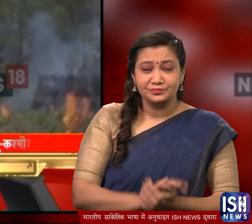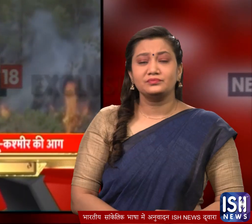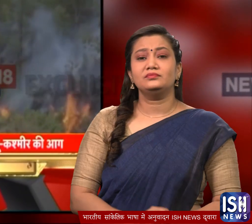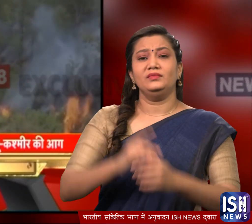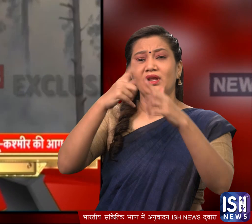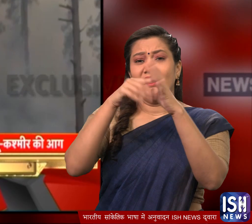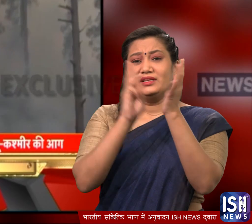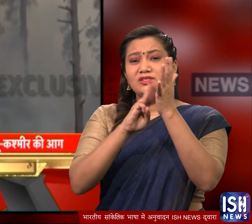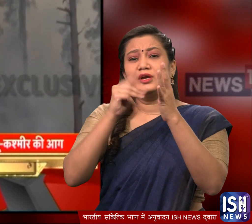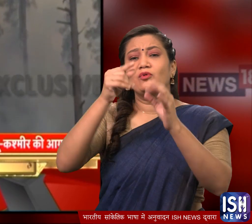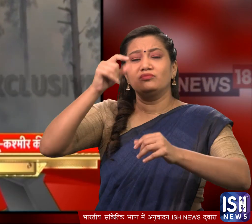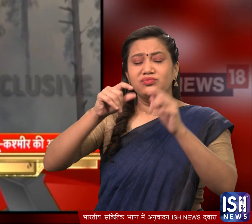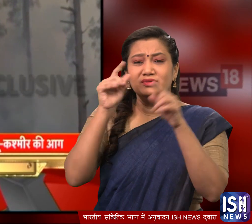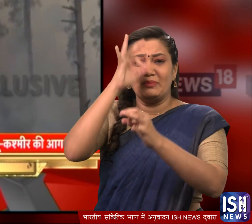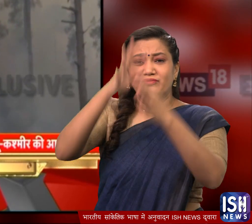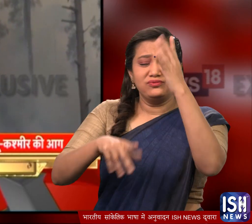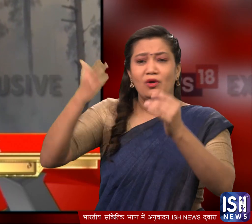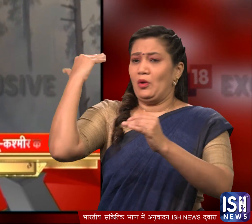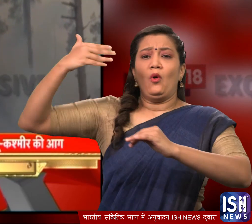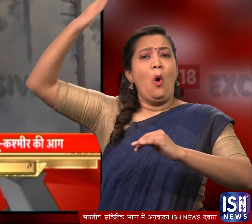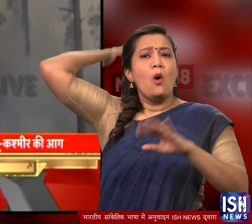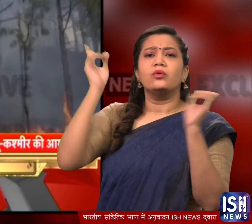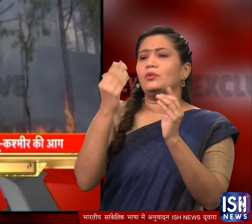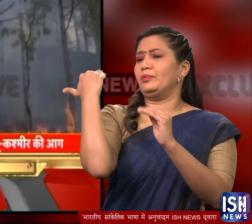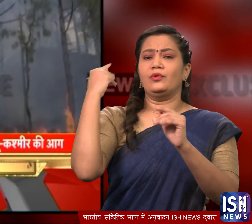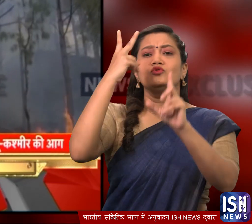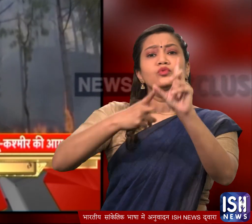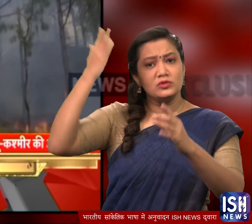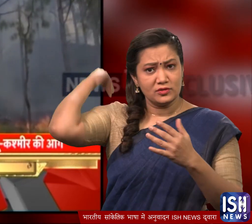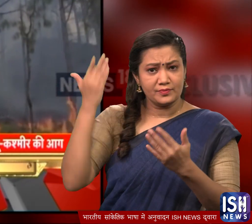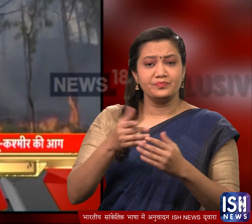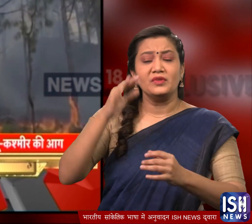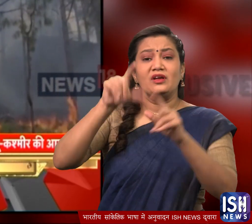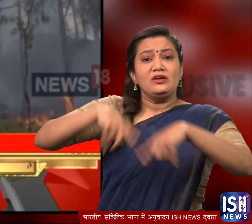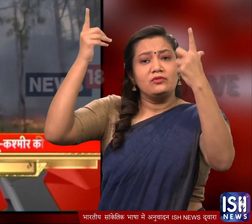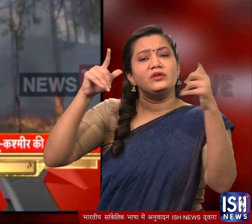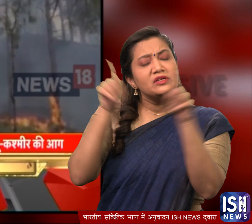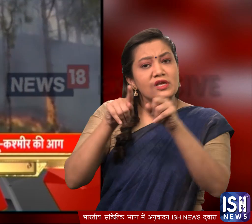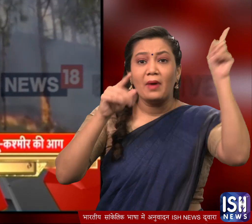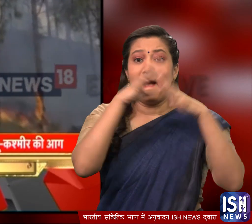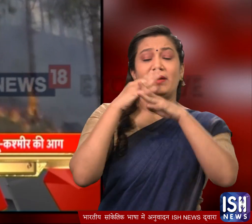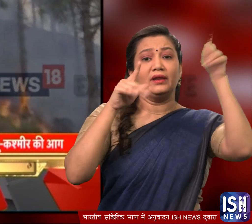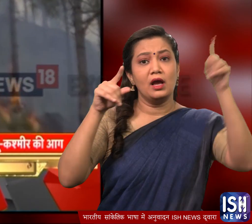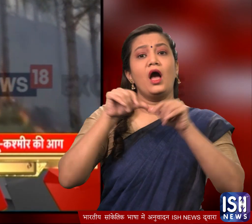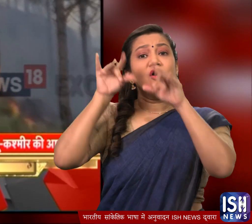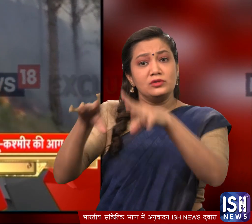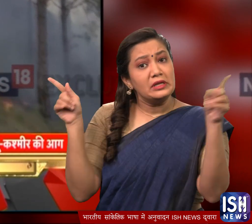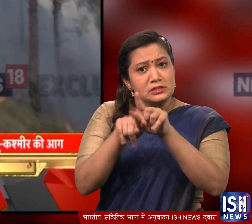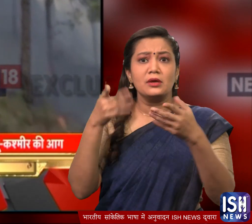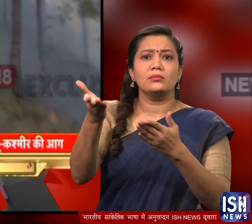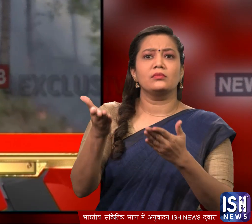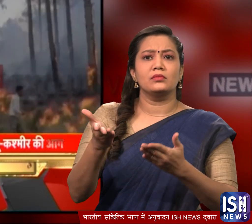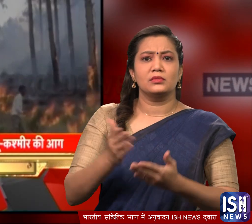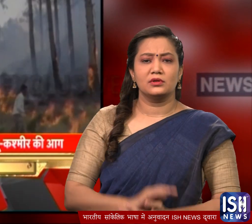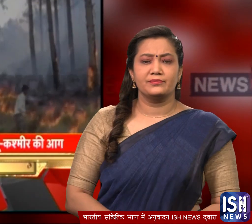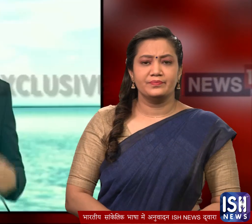की है। जम्मू कश्मीर के जंगलों में आग का हाहाकार भी ज्यादा पुराना नहीं है। 2 साल पहले वहां के जंगलों का हाल भी कैलिफोर्निया और पर्थ के जंगलों जैसा